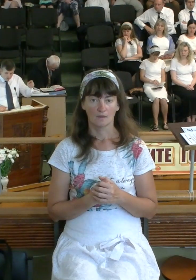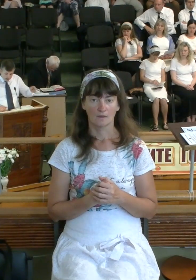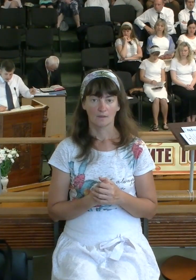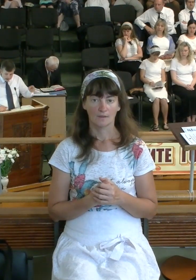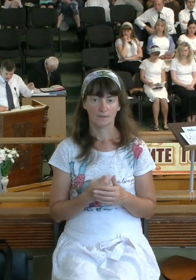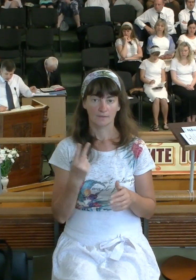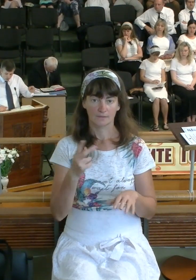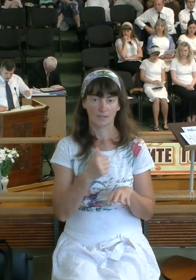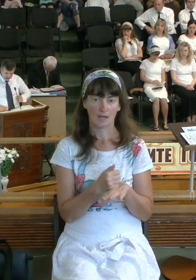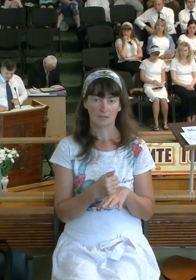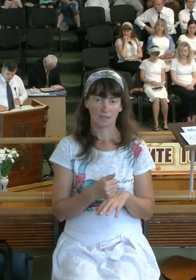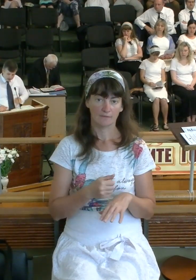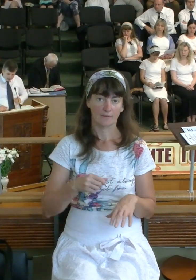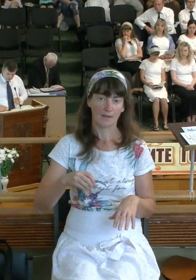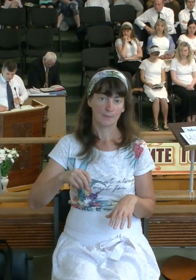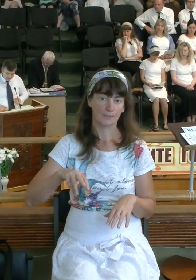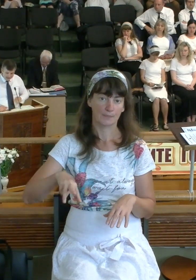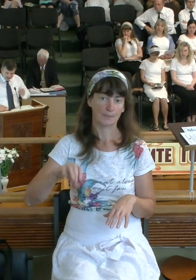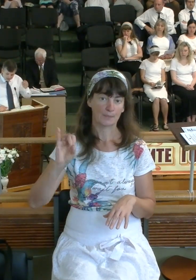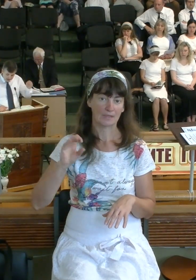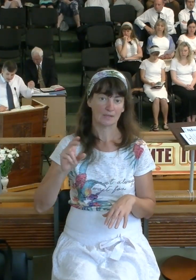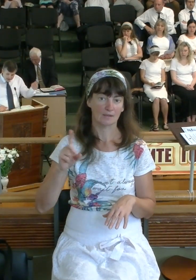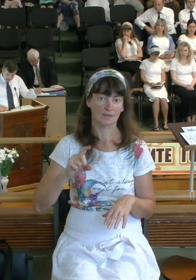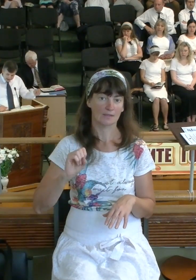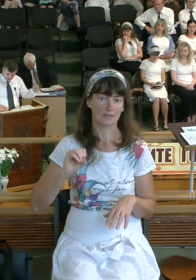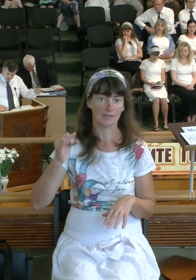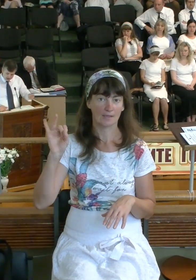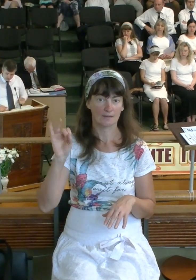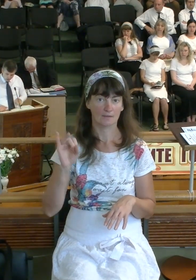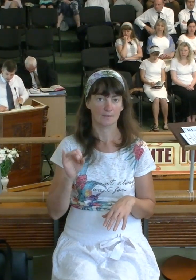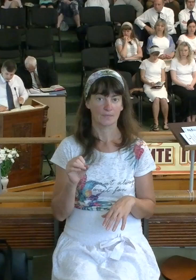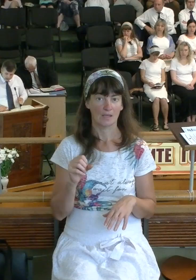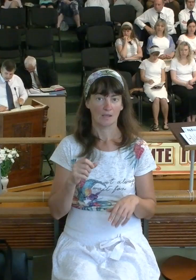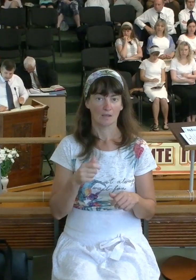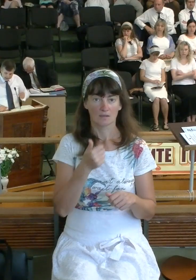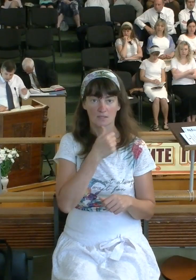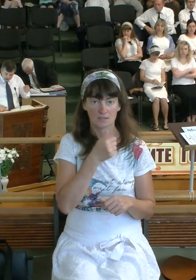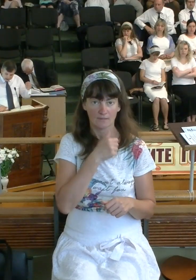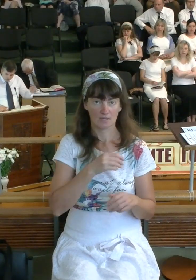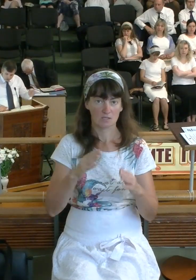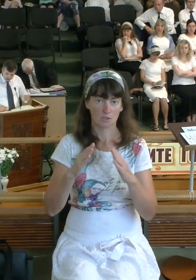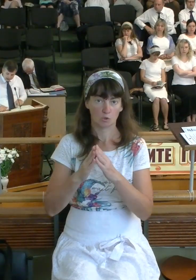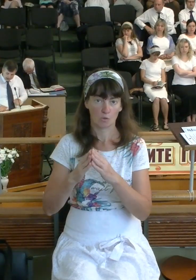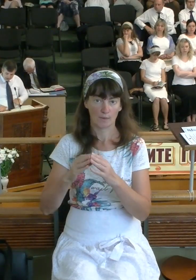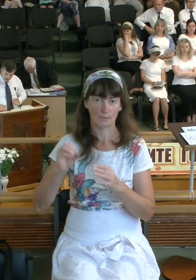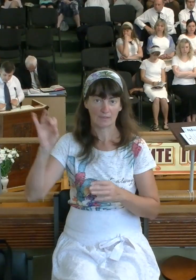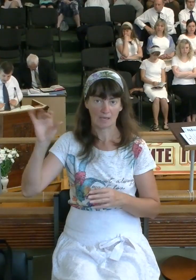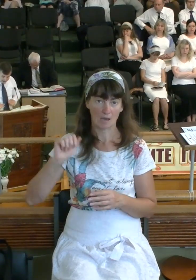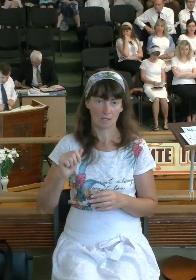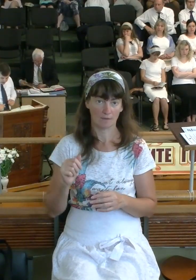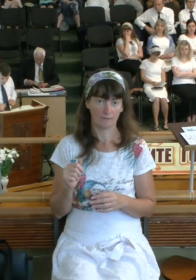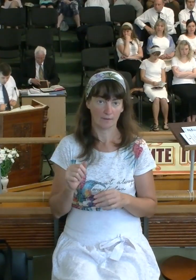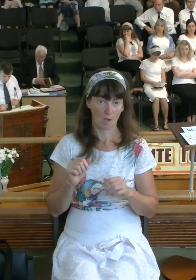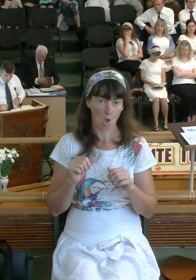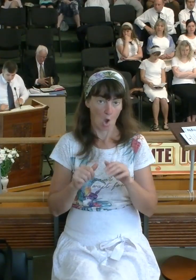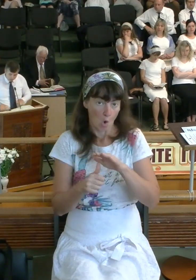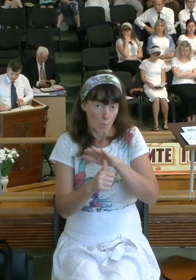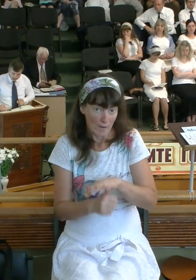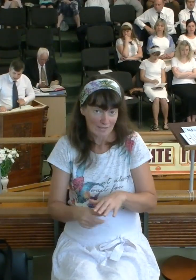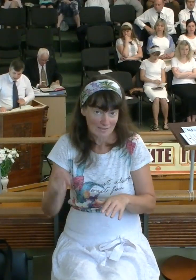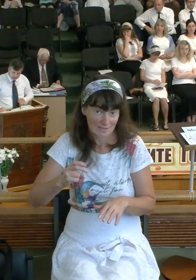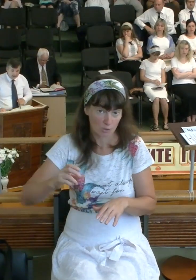разве умолился Дух Господень, таковы ли действия Его, неблаготворны ли слова Мои для того,